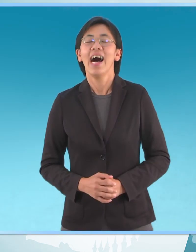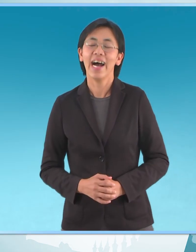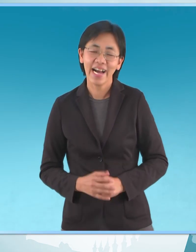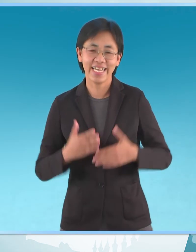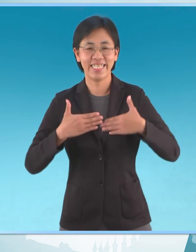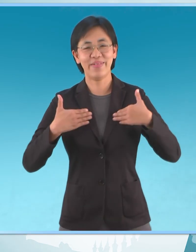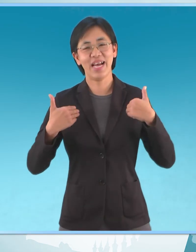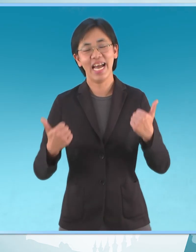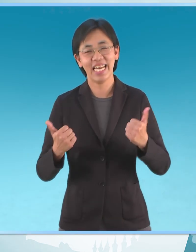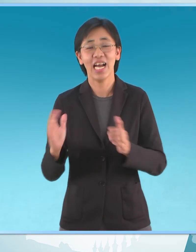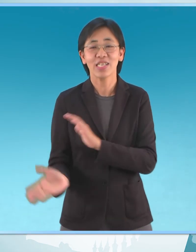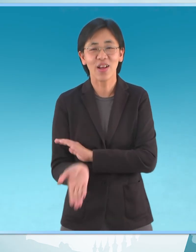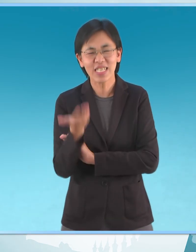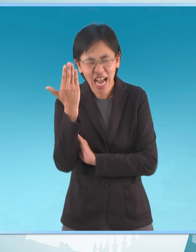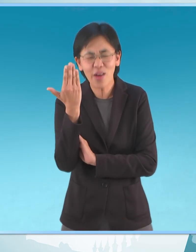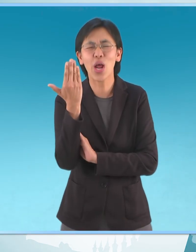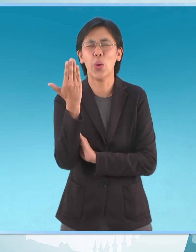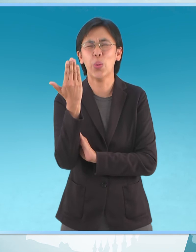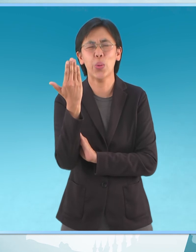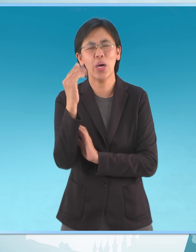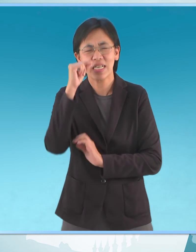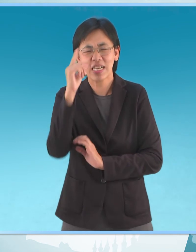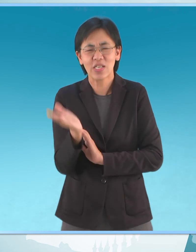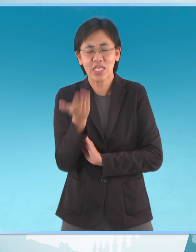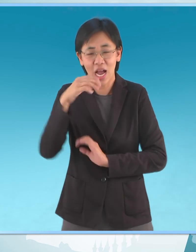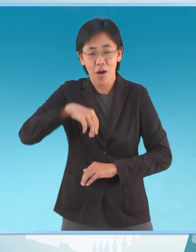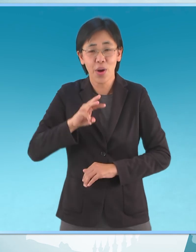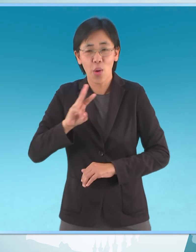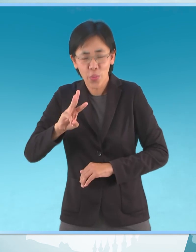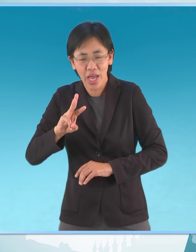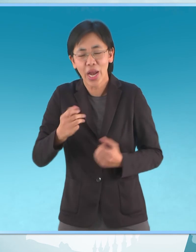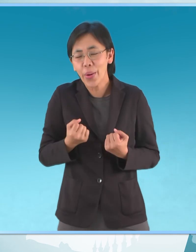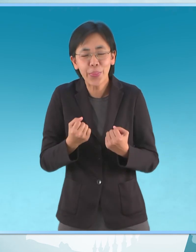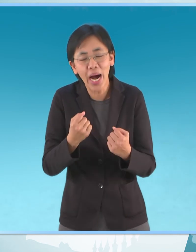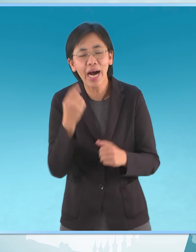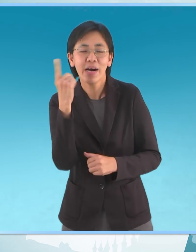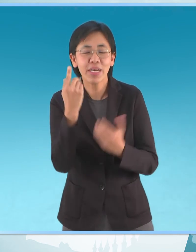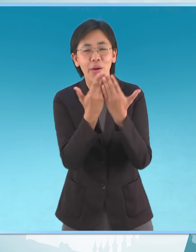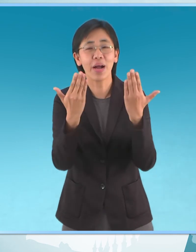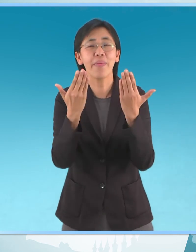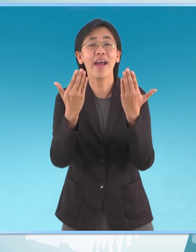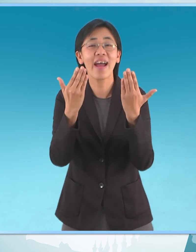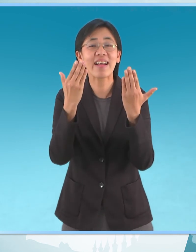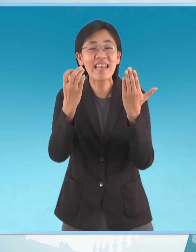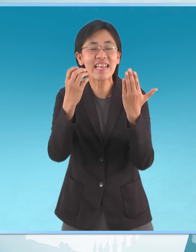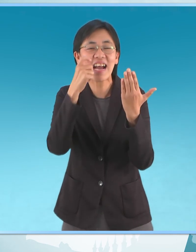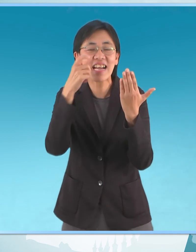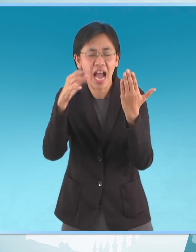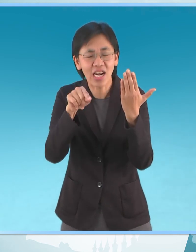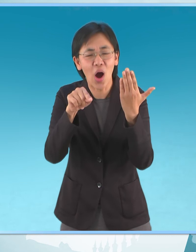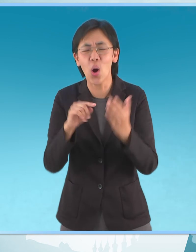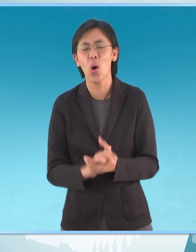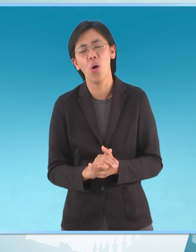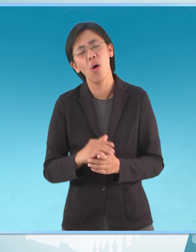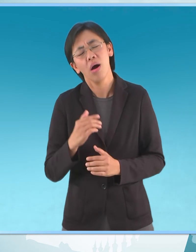สบายจริงเลยนะครับเพื่อนๆเมื่อเช้านี้ออกเดินทางแต่เช้าตรู่เลยนะครับจากเมืองวังเวียงแล้วก็มีการแวะเดินเล่นที่กำแพงยักษ์เดินเล่นเมืองท่าแ